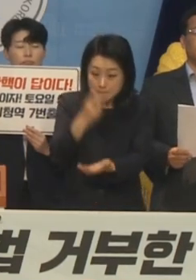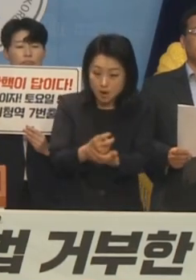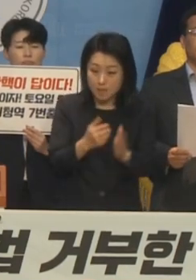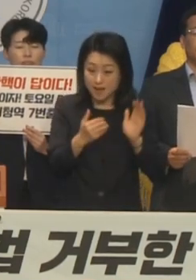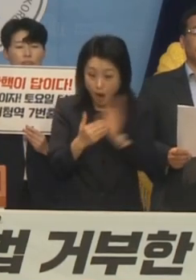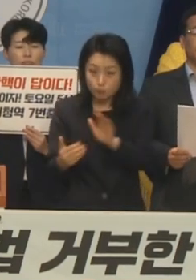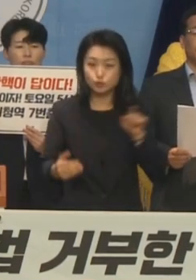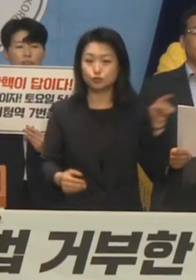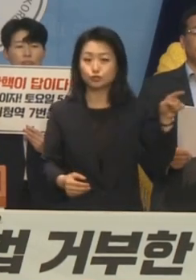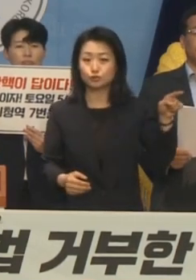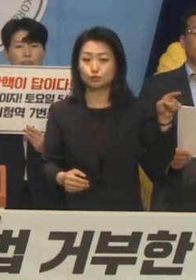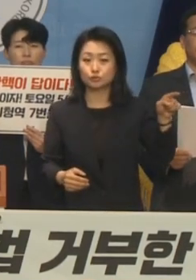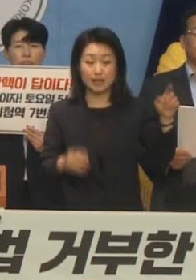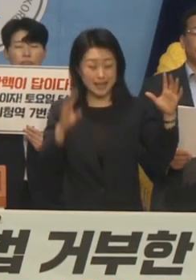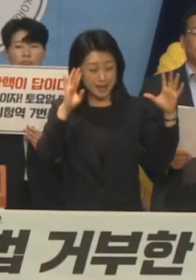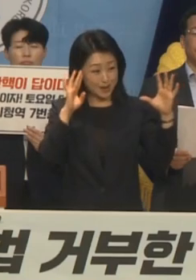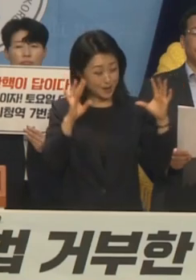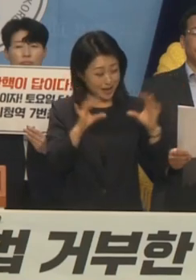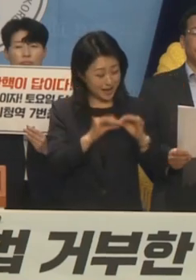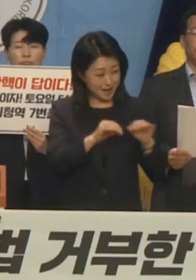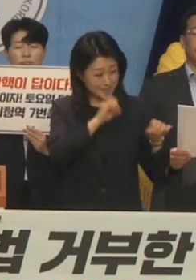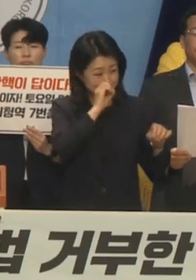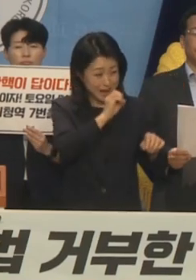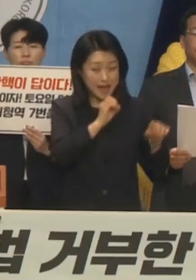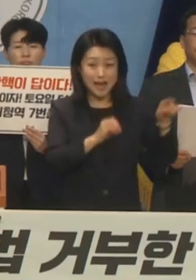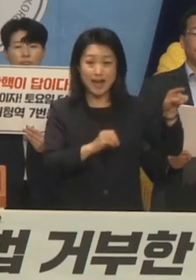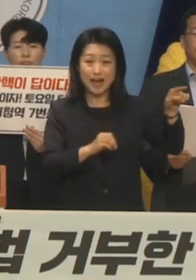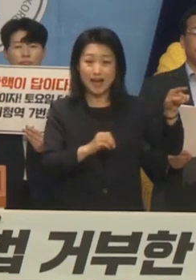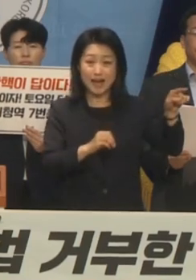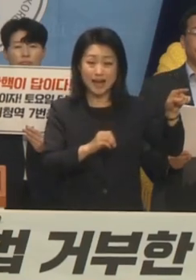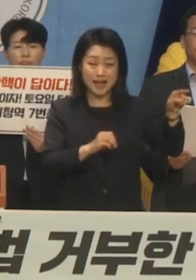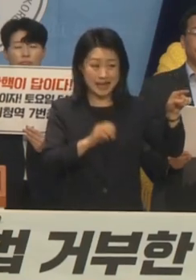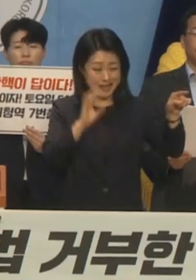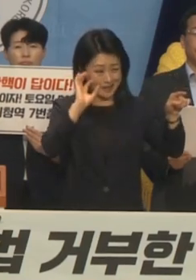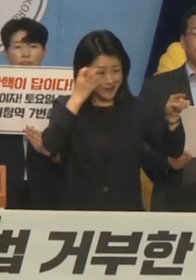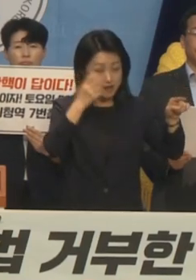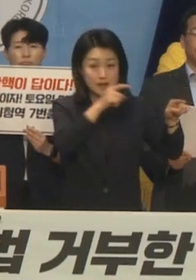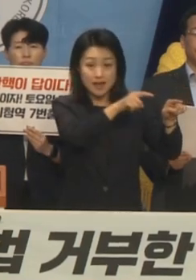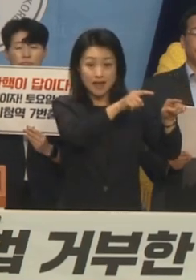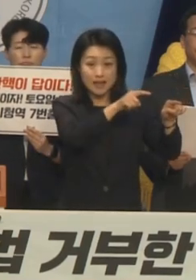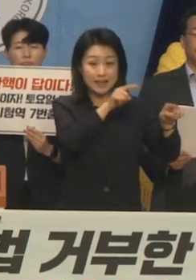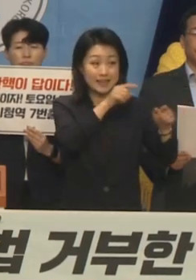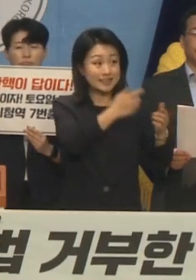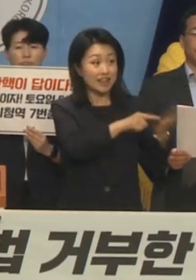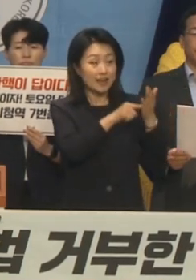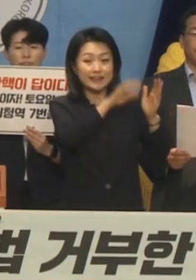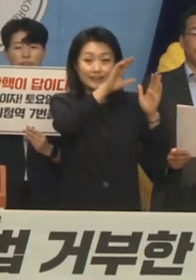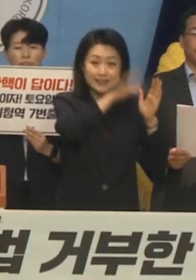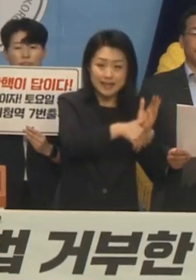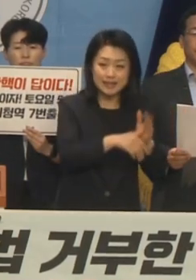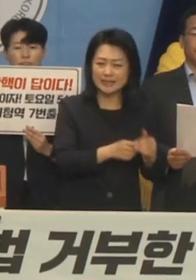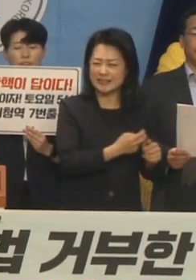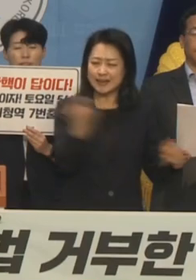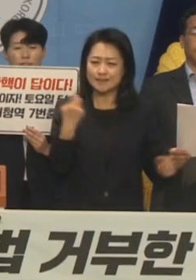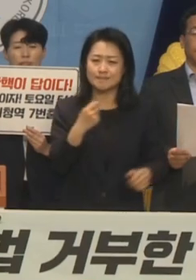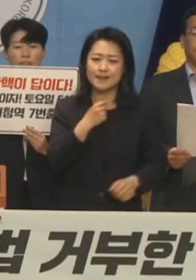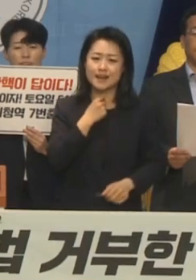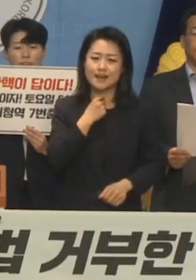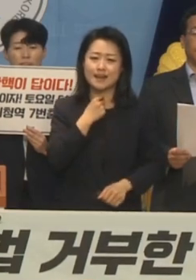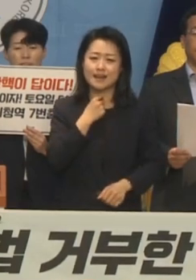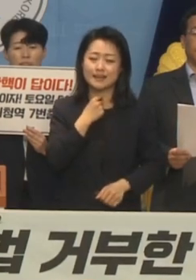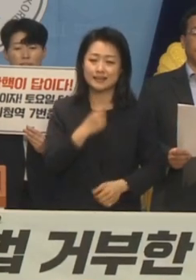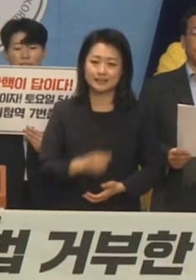행사하며 공감 능력 제로의 소시오패스적인 면모를 가차없이 드러냈을 때도 탄핵했어야